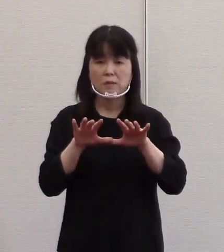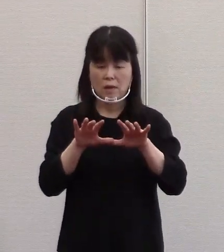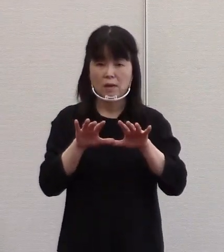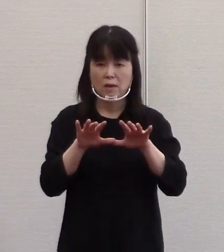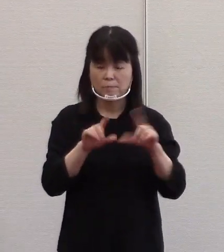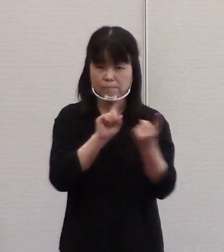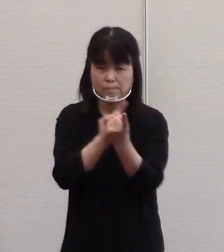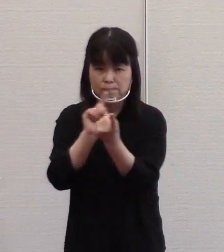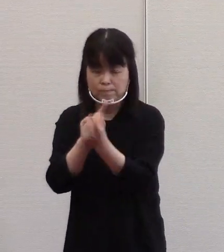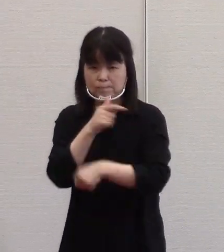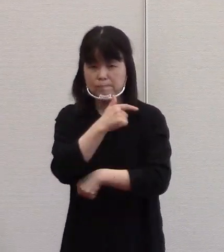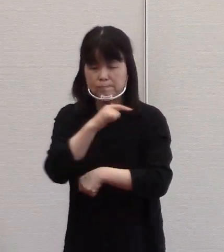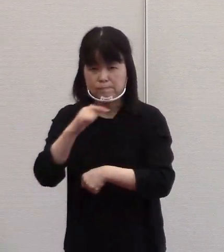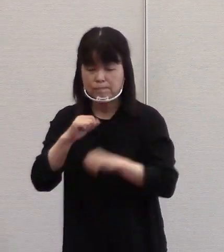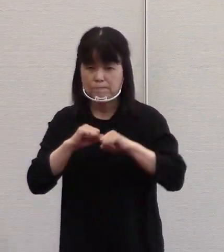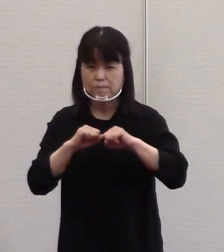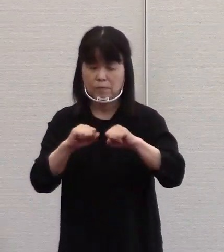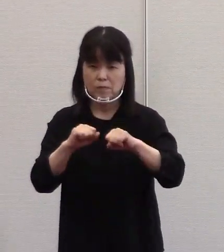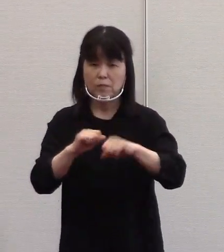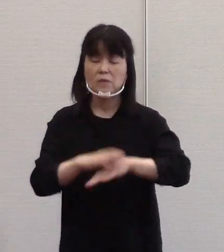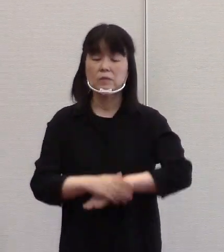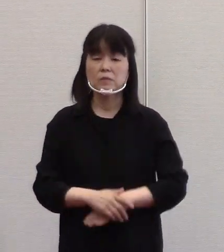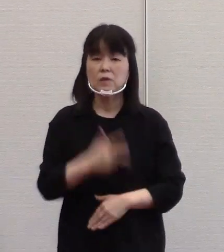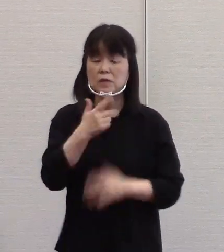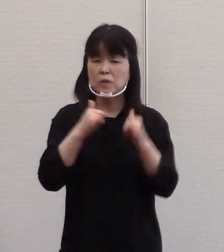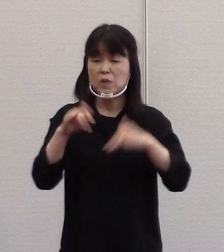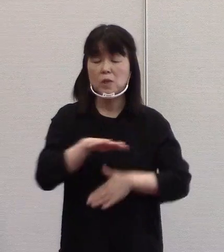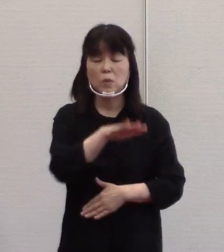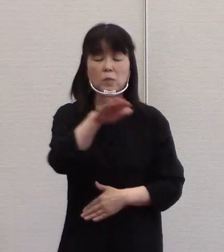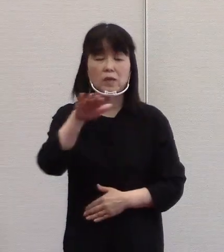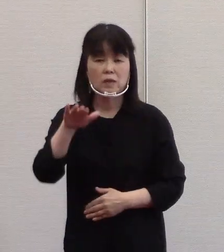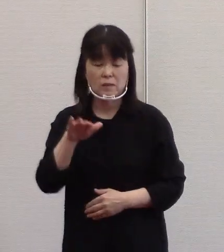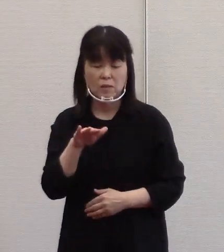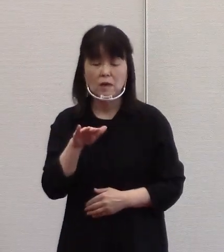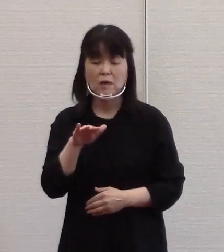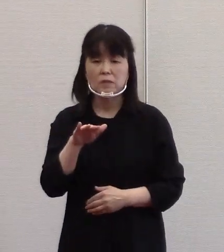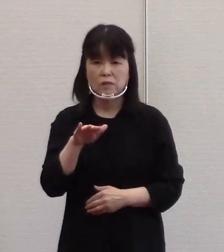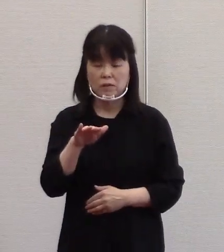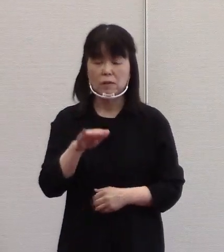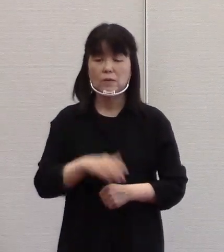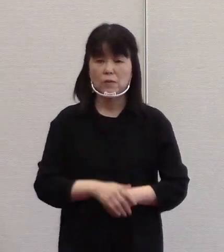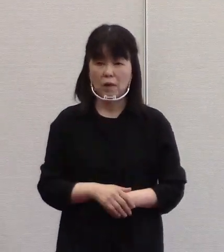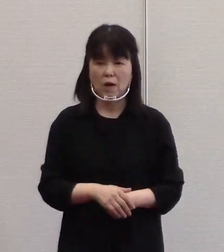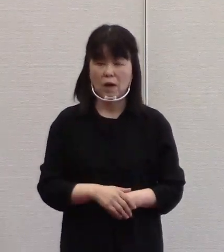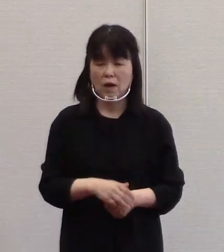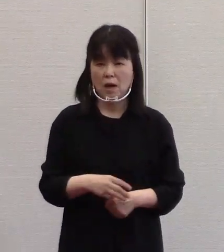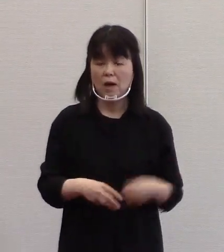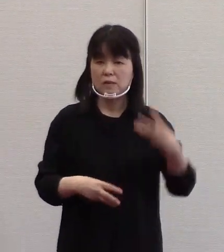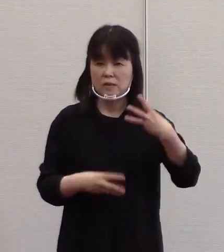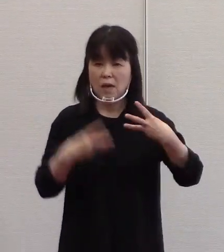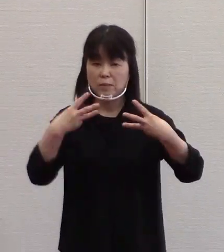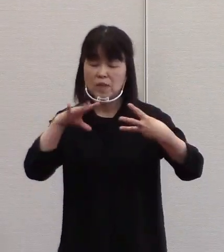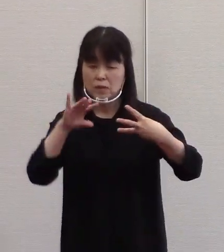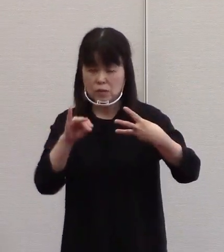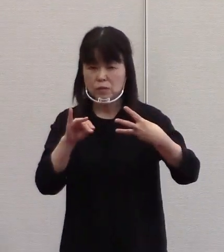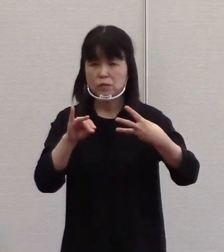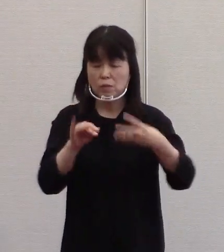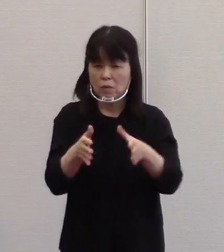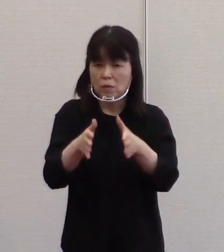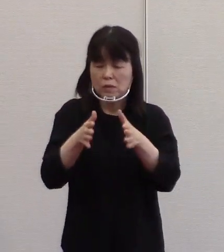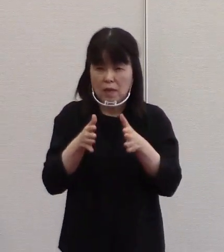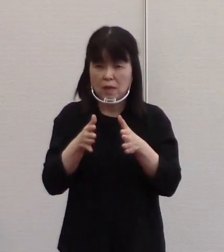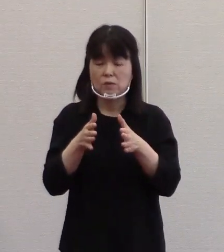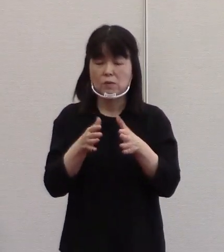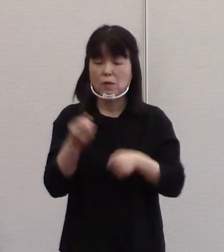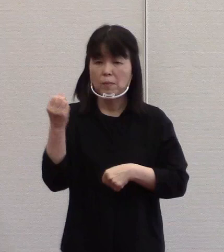く必要はありますけれども、まあ、市民の皆様には引き続きですね、まあ、3密を避ける基本的なマスク着